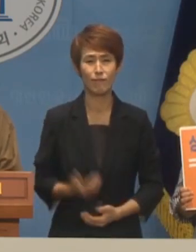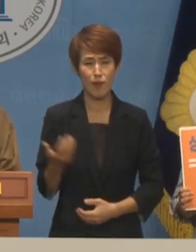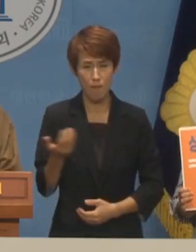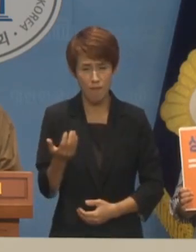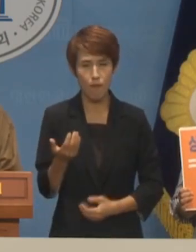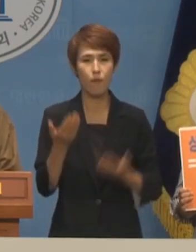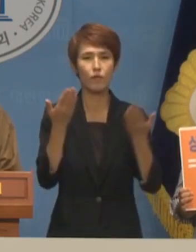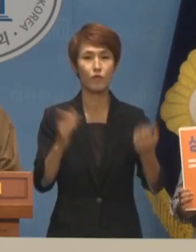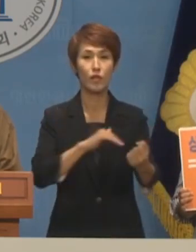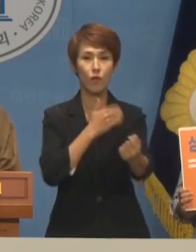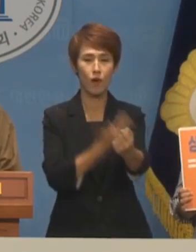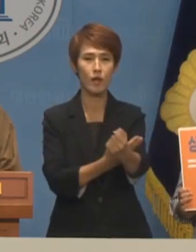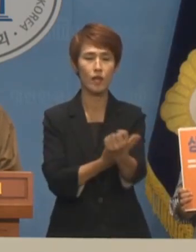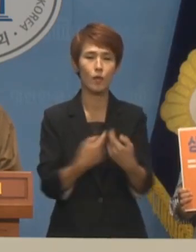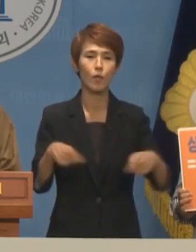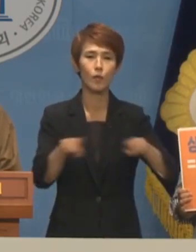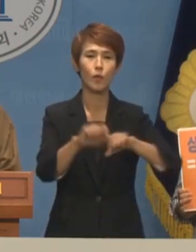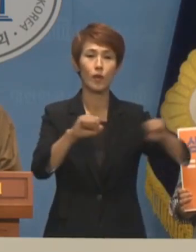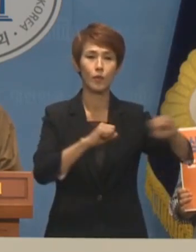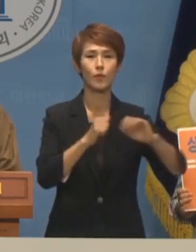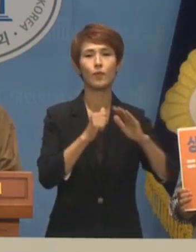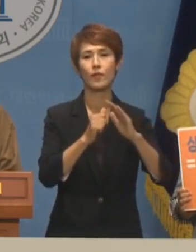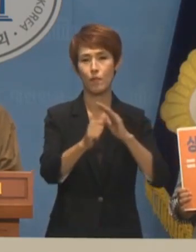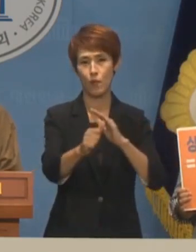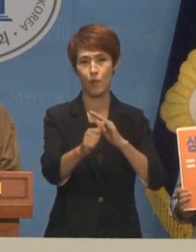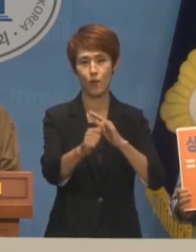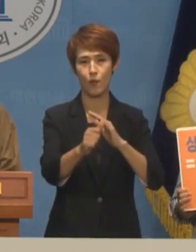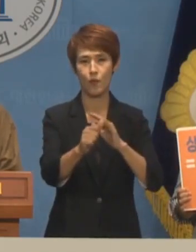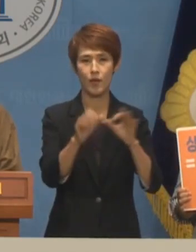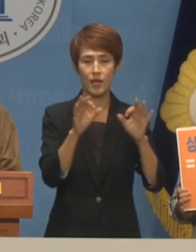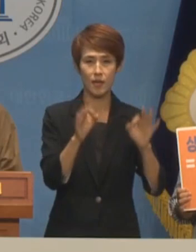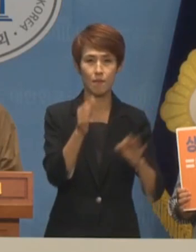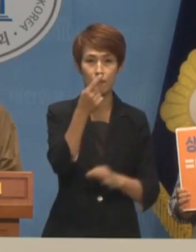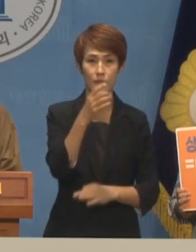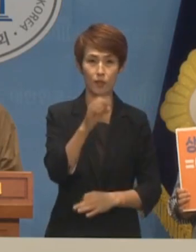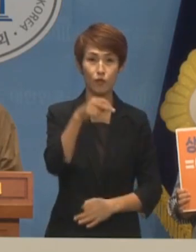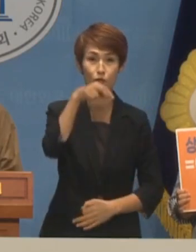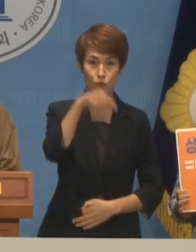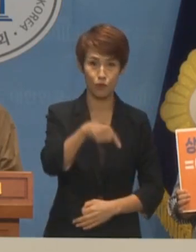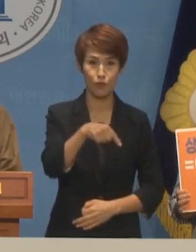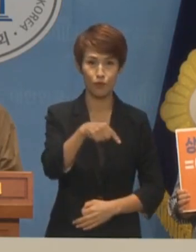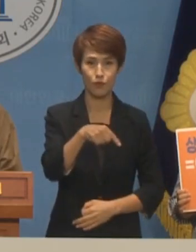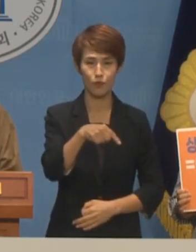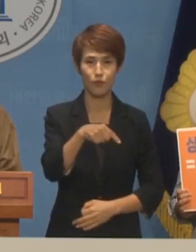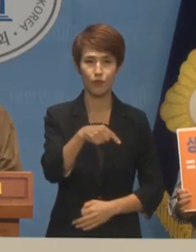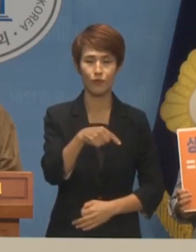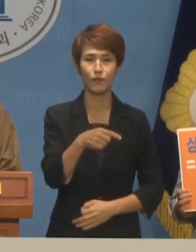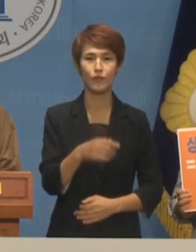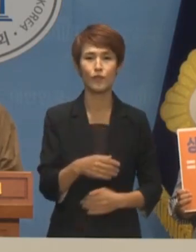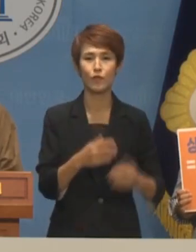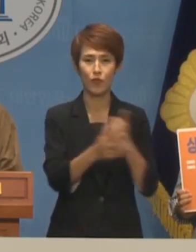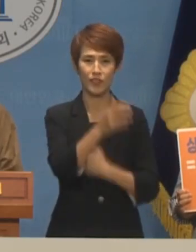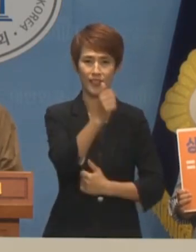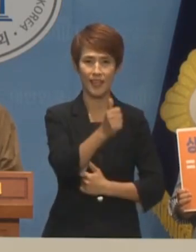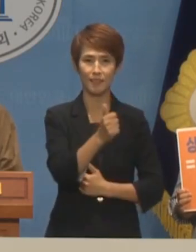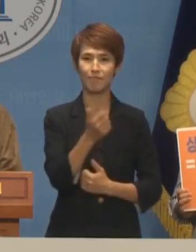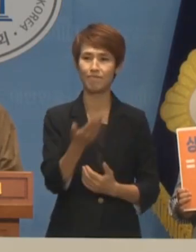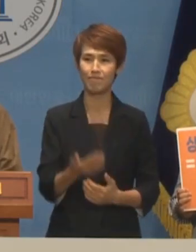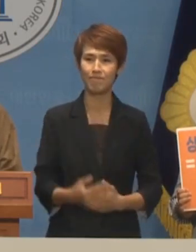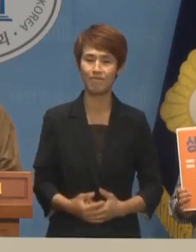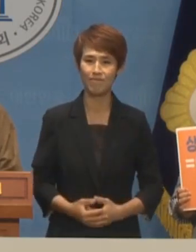쉴 권리 공동행동 공동대표를 맡고 계신 김흥수 공공운수 사회서비스 노조 위원장님